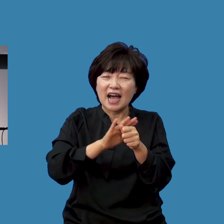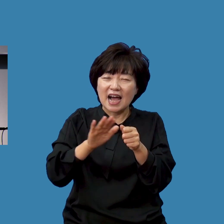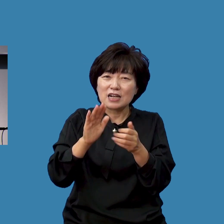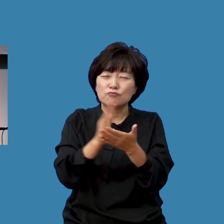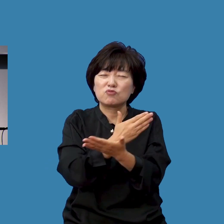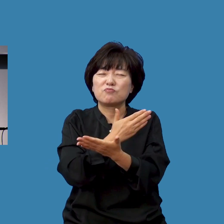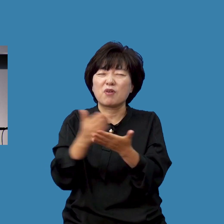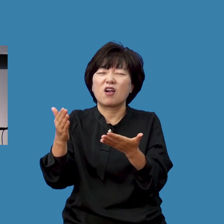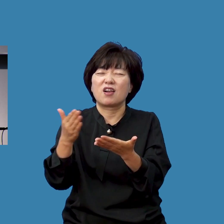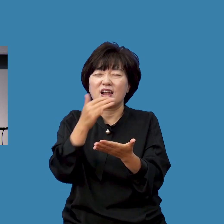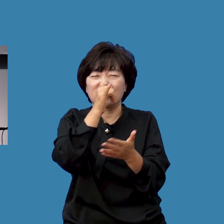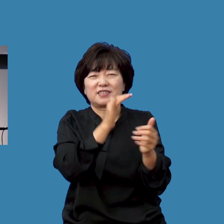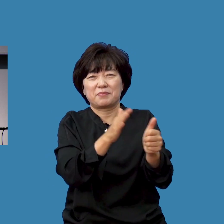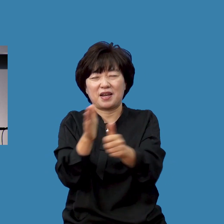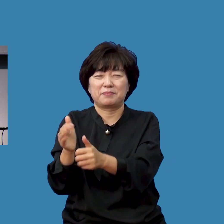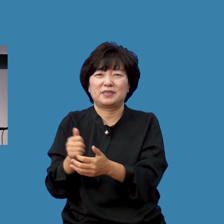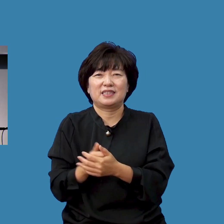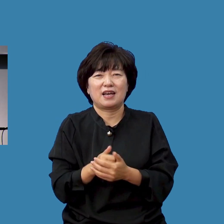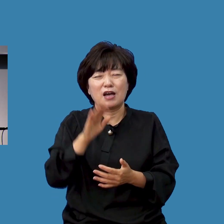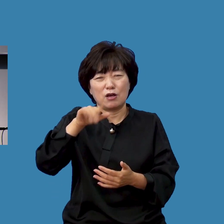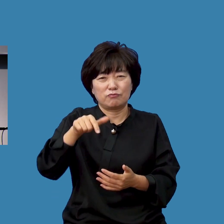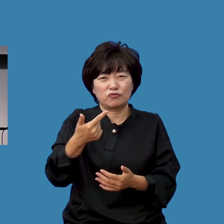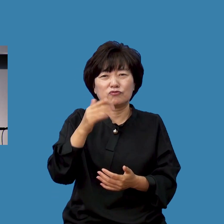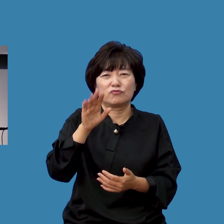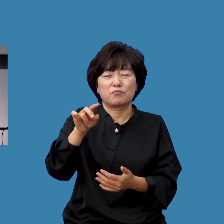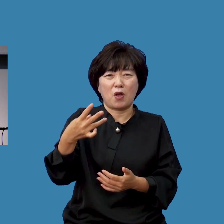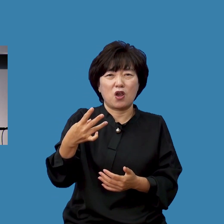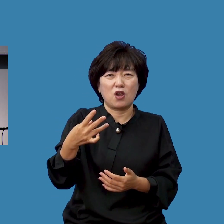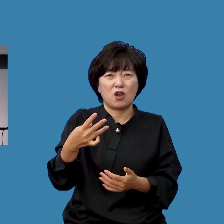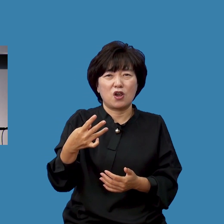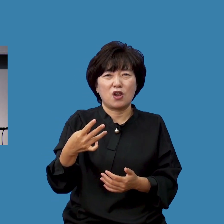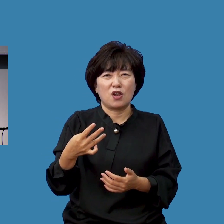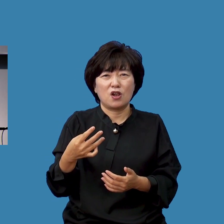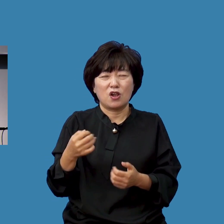그 여러분 때를 잘 분별하시기 바랍니다.